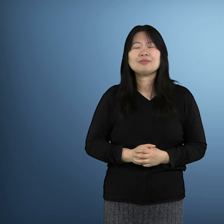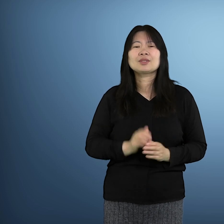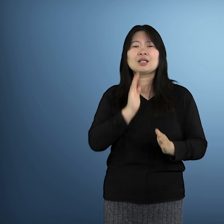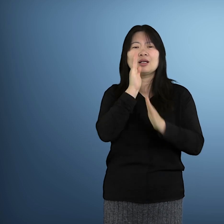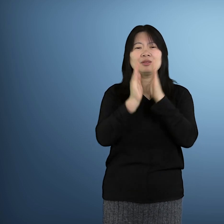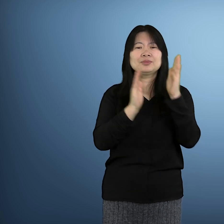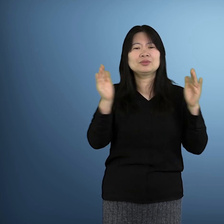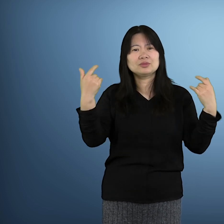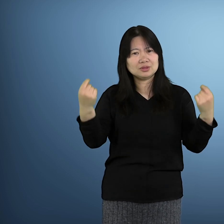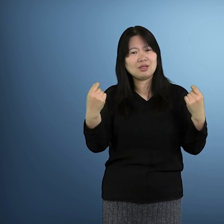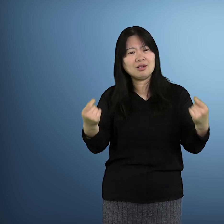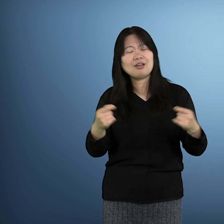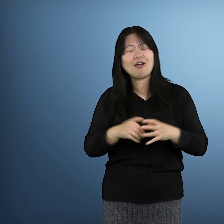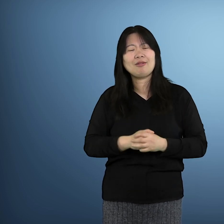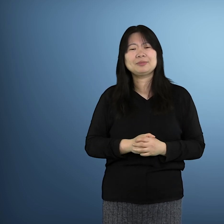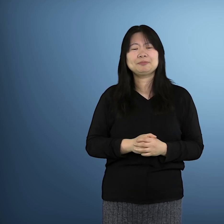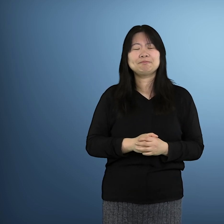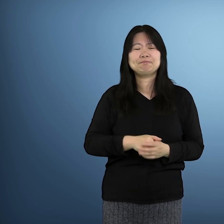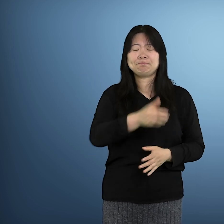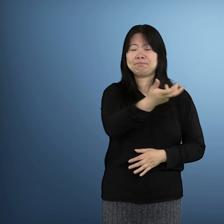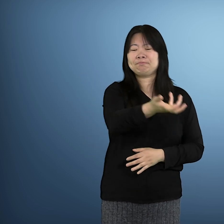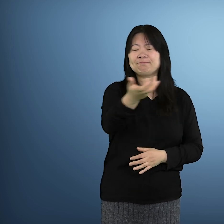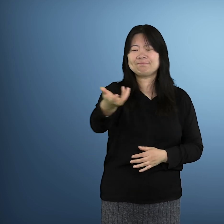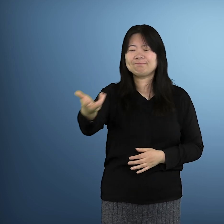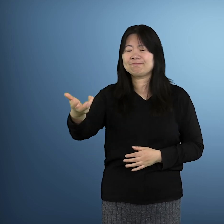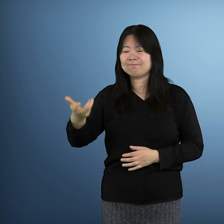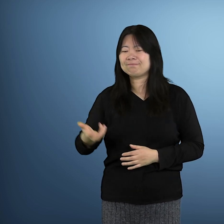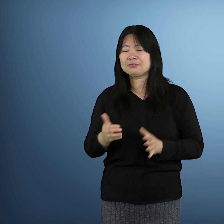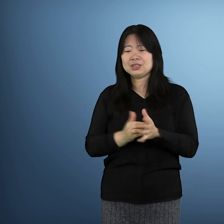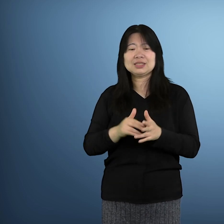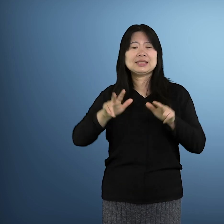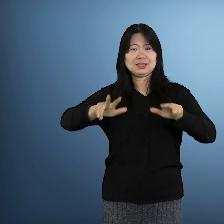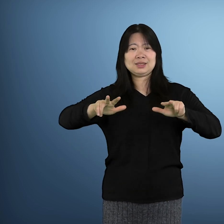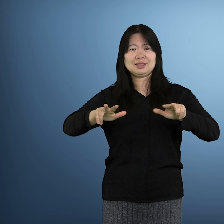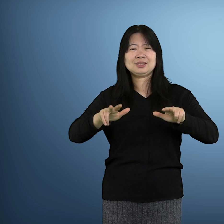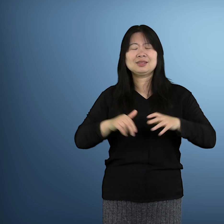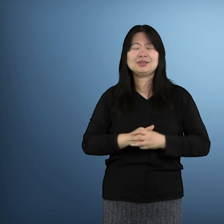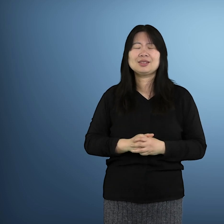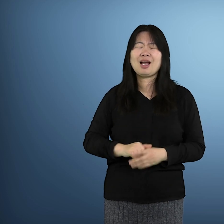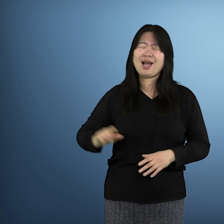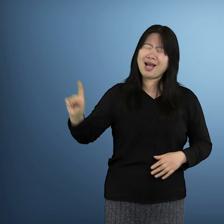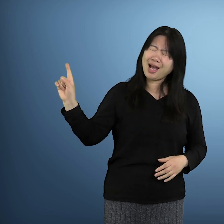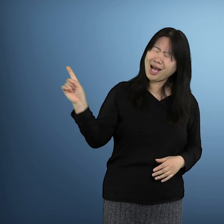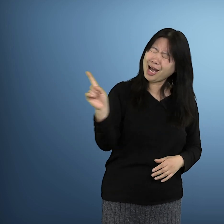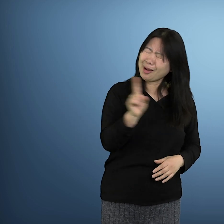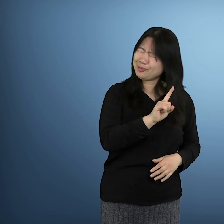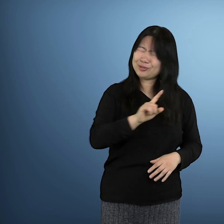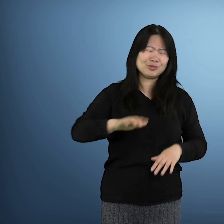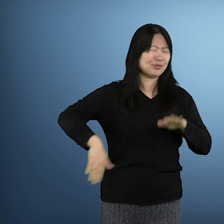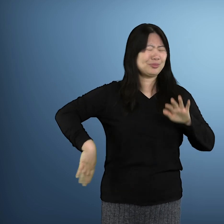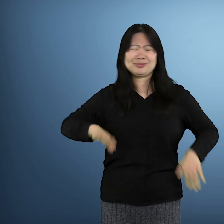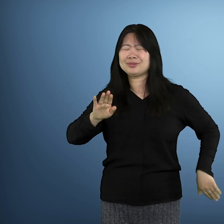들풀처럼 돌아다니게 만들어요. 그리고 지금은 아무것도 없어요.